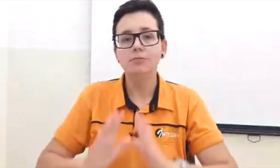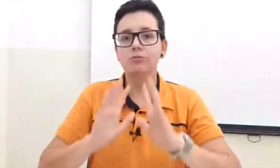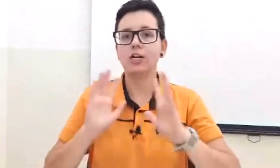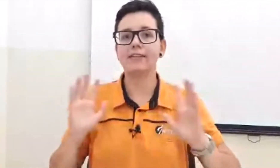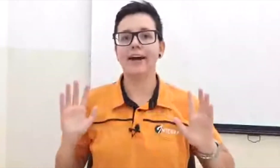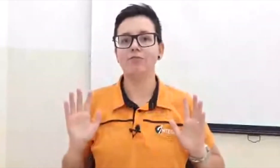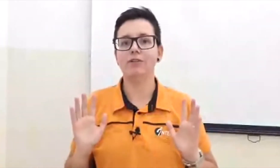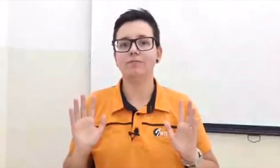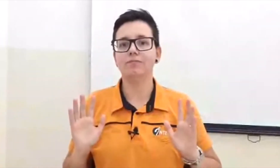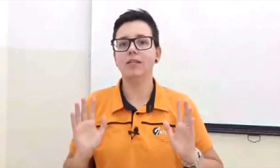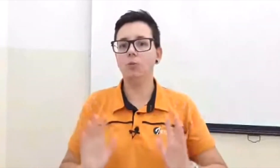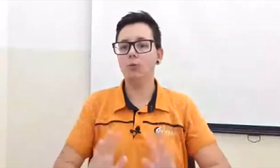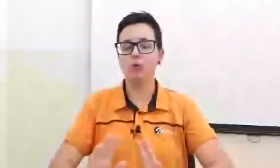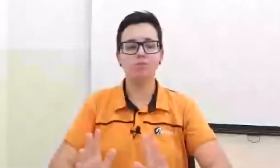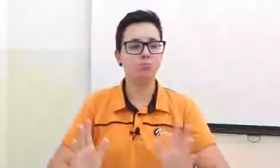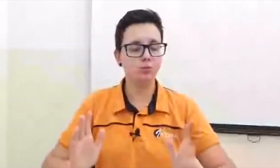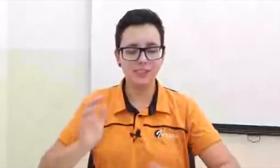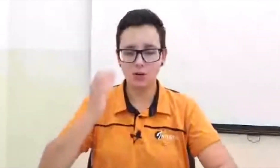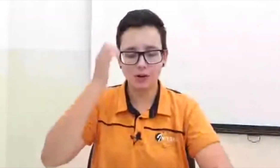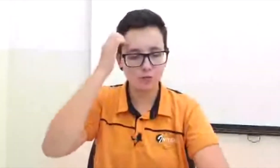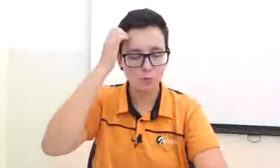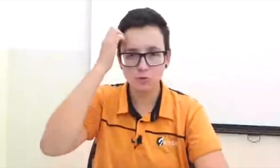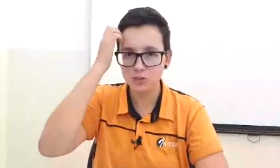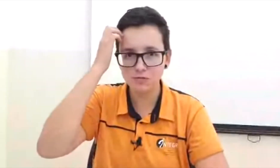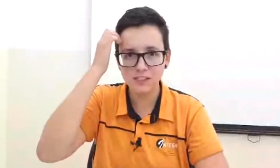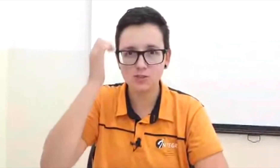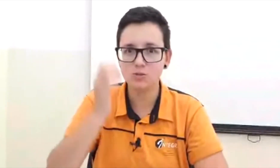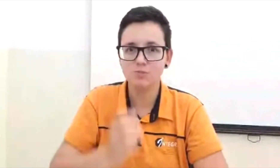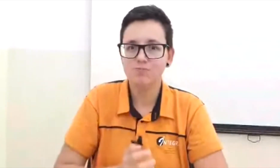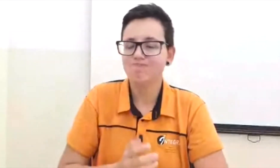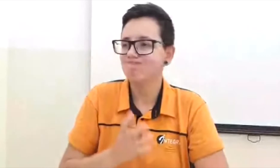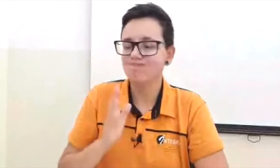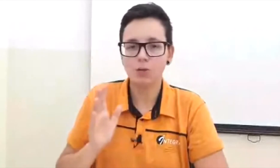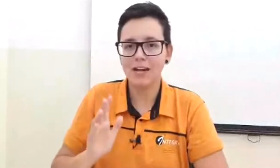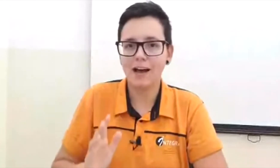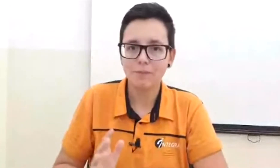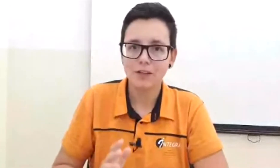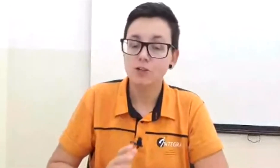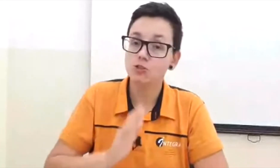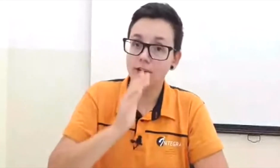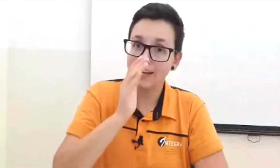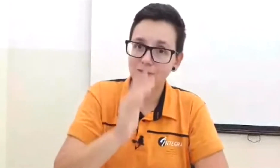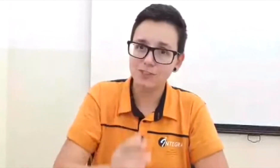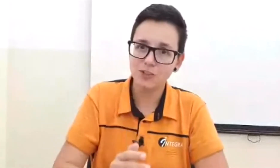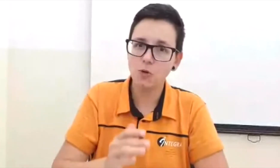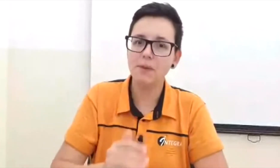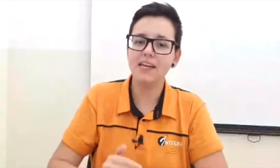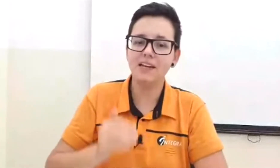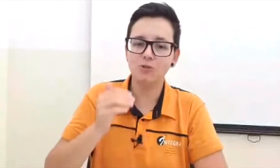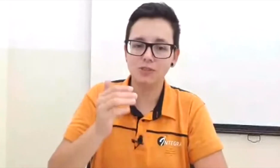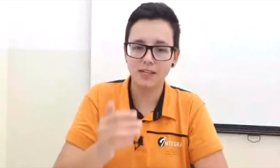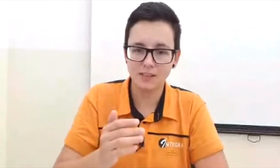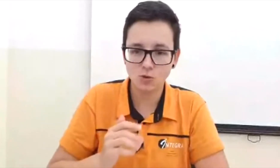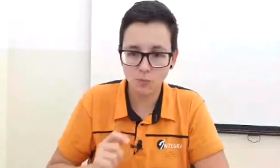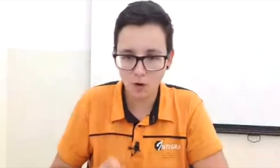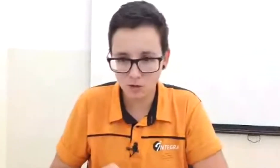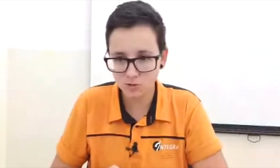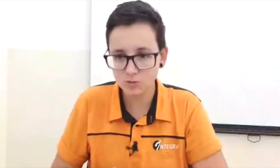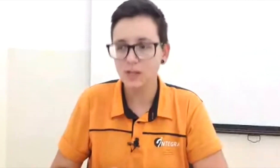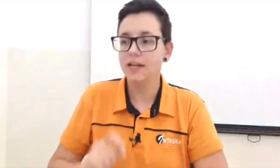Já trava. Não, putz, agora ficou muito difícil. Não dá. Só que aí você domina os sinais compostos e